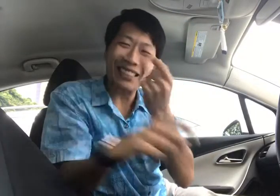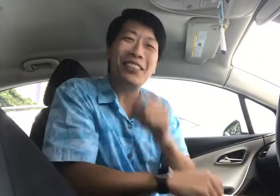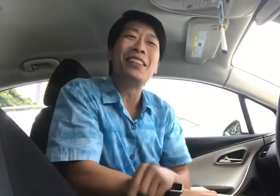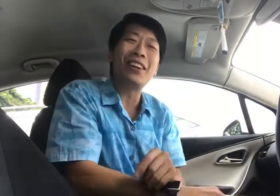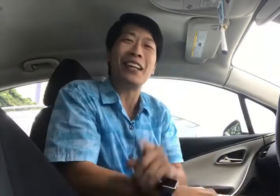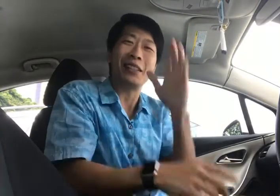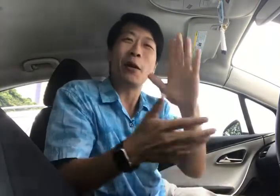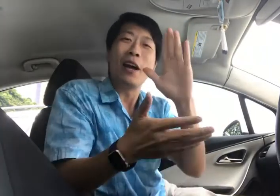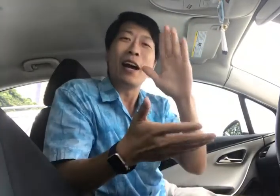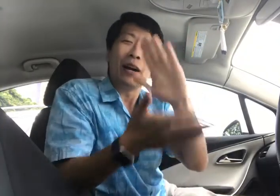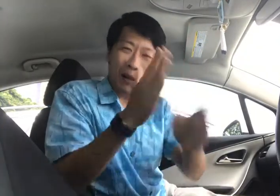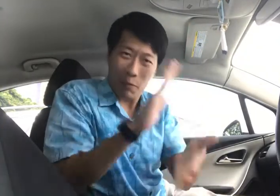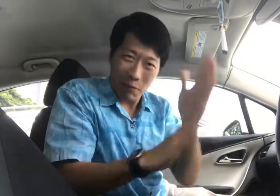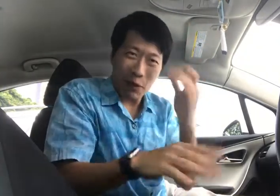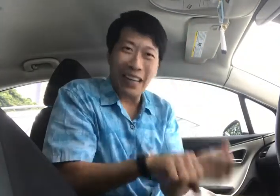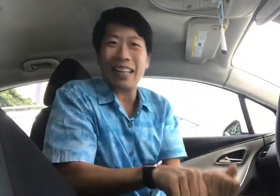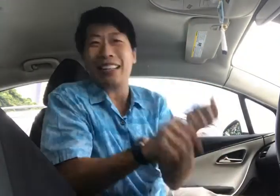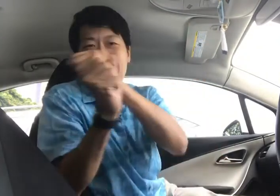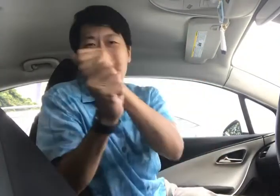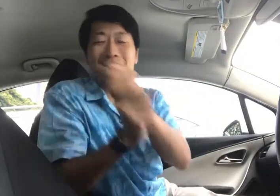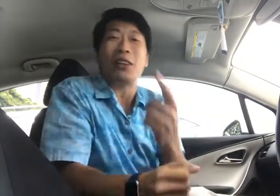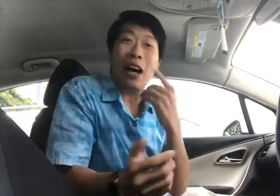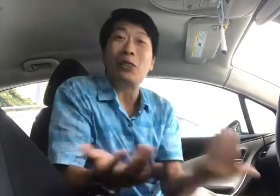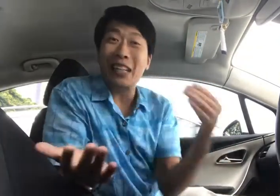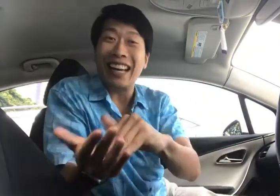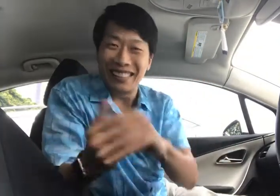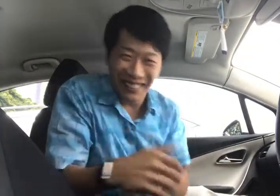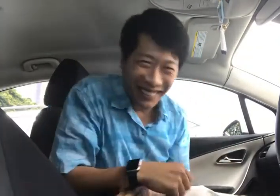ちょっと難しい。これは見えないでしょ? Okay, so もう一回。So I'll do it again.